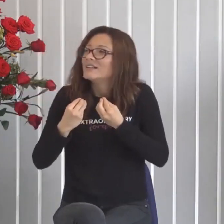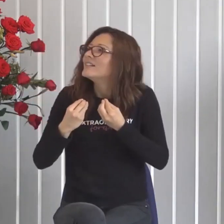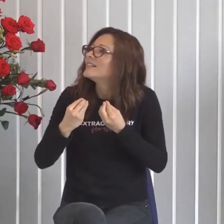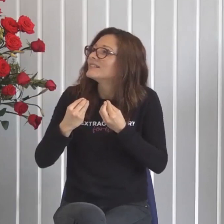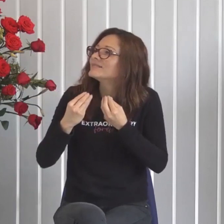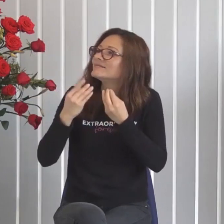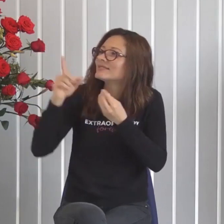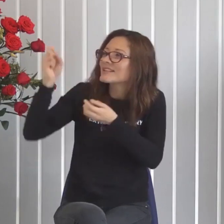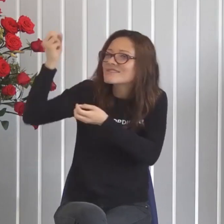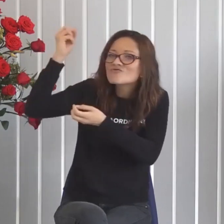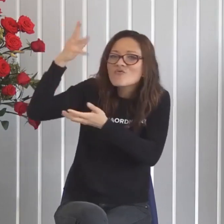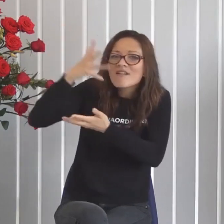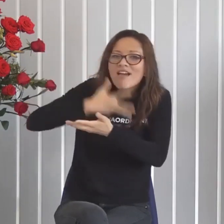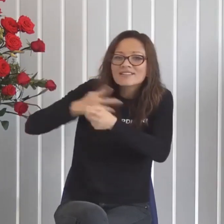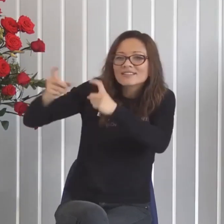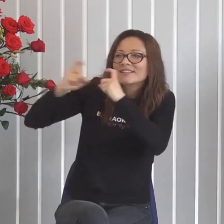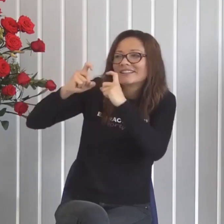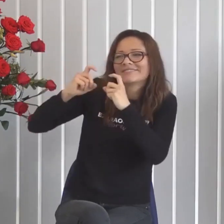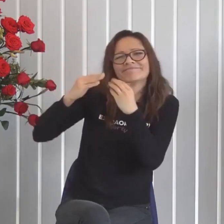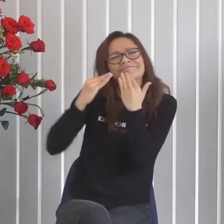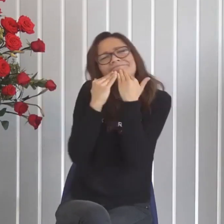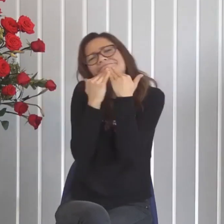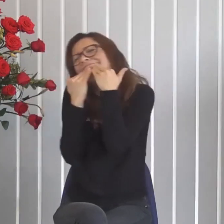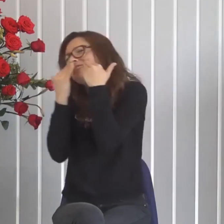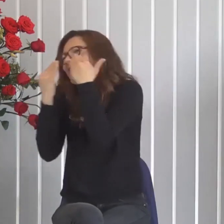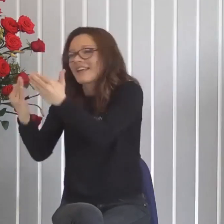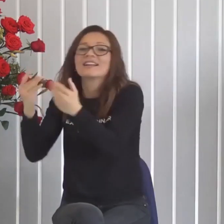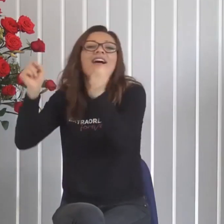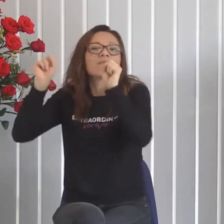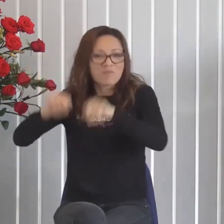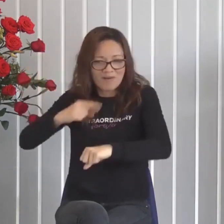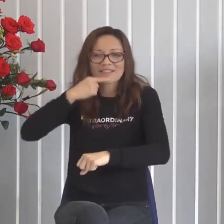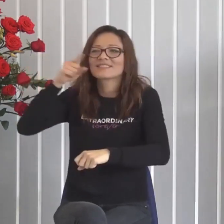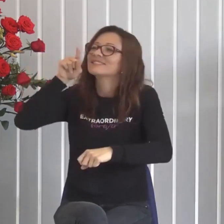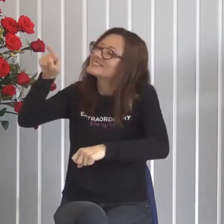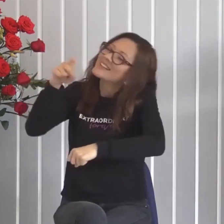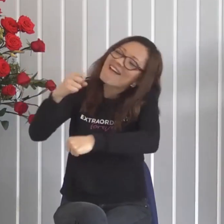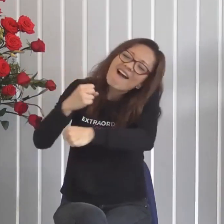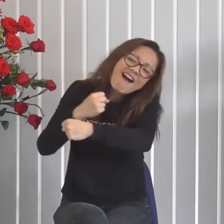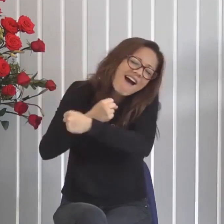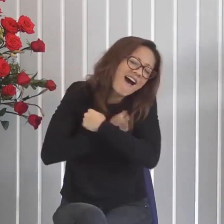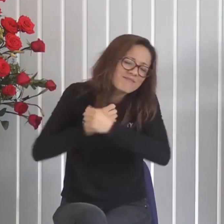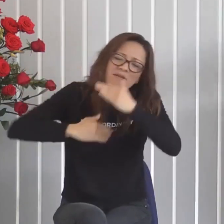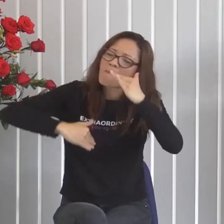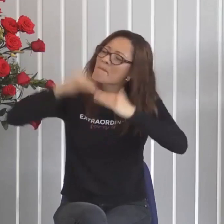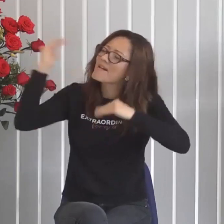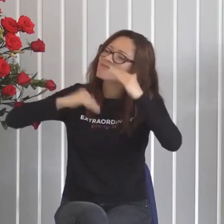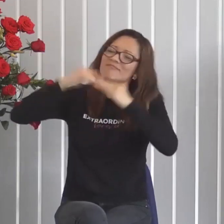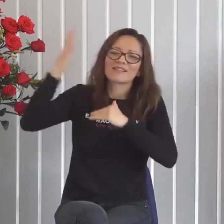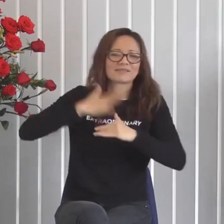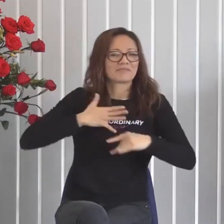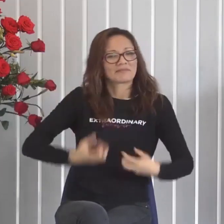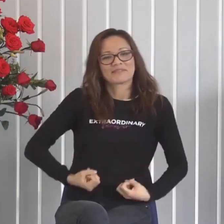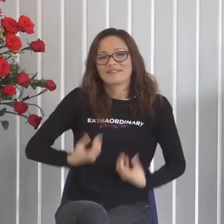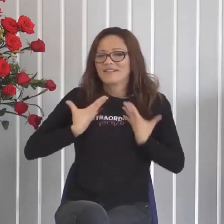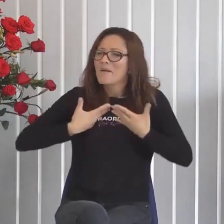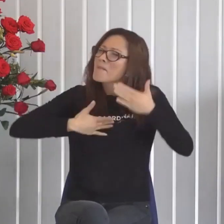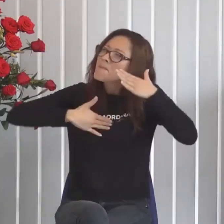puro agradecimiento, nosotros podemos de verdad decirle, te amo más que a mi ser.